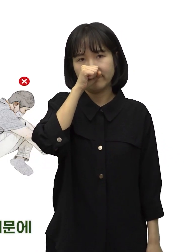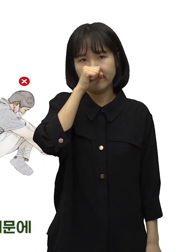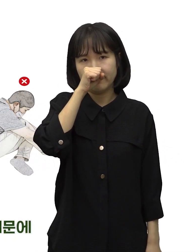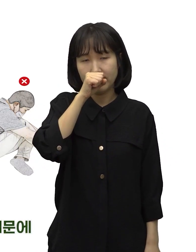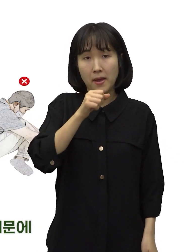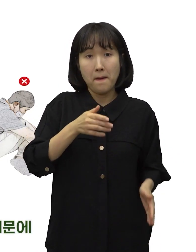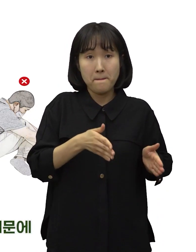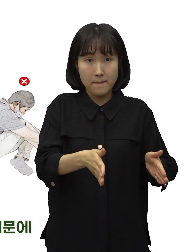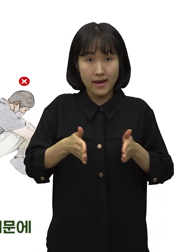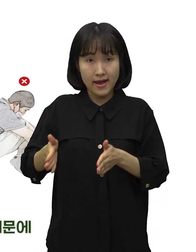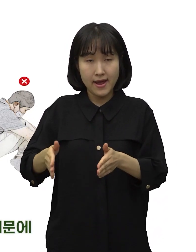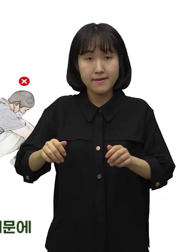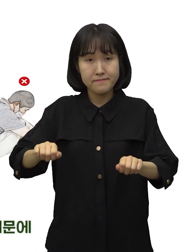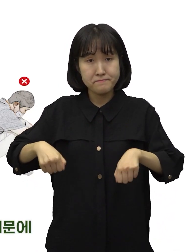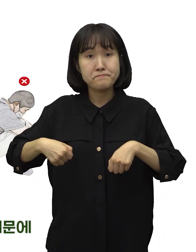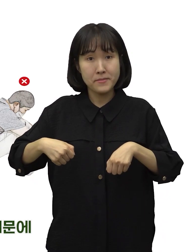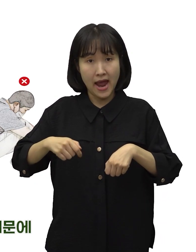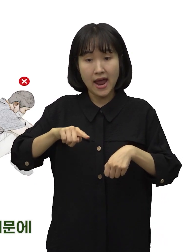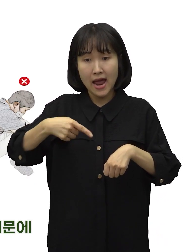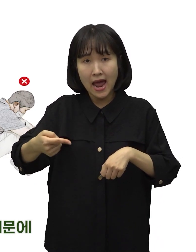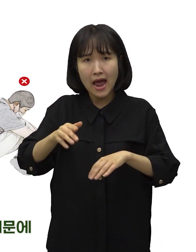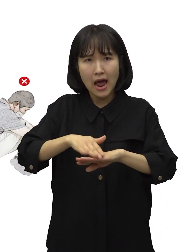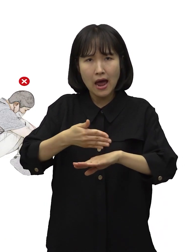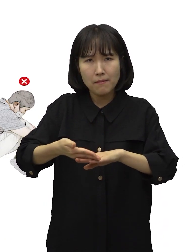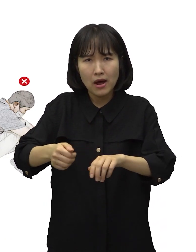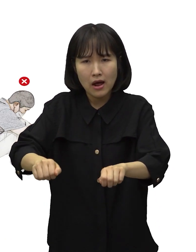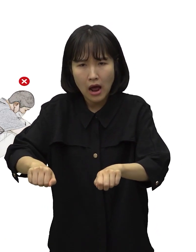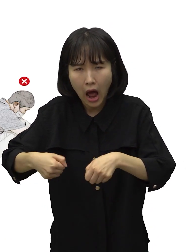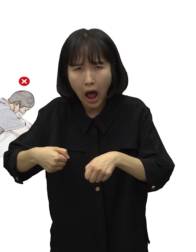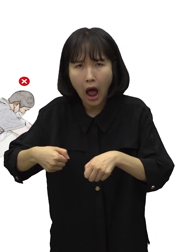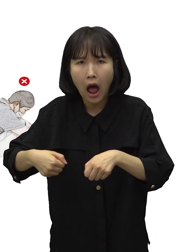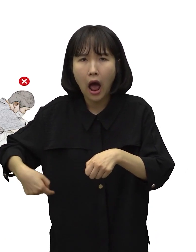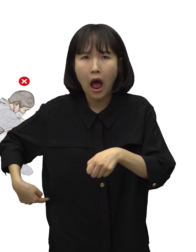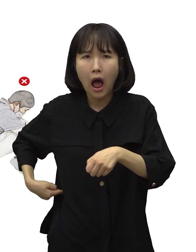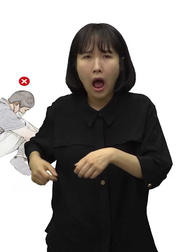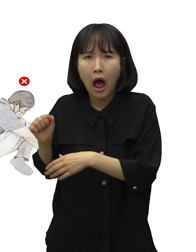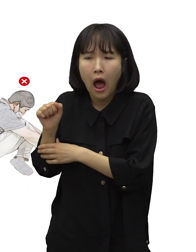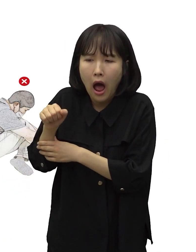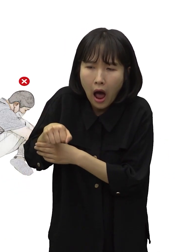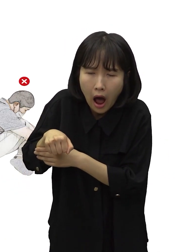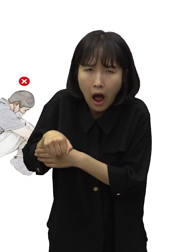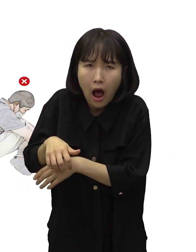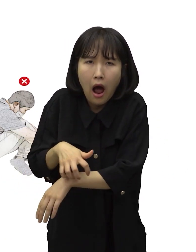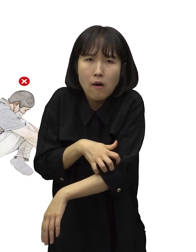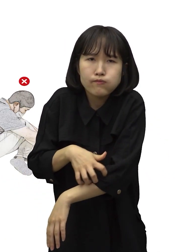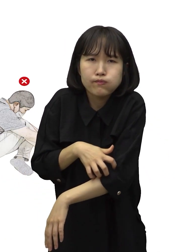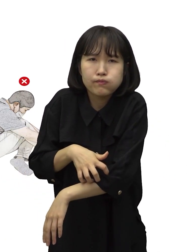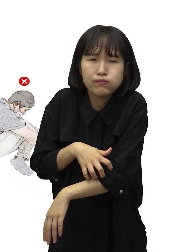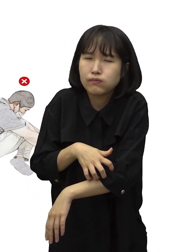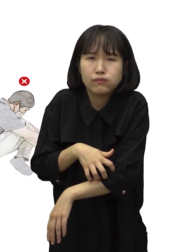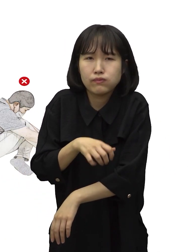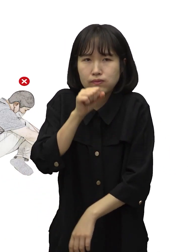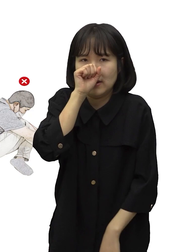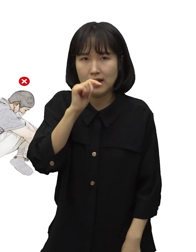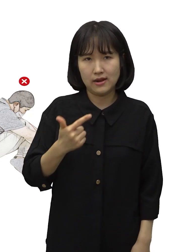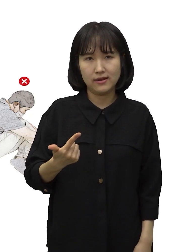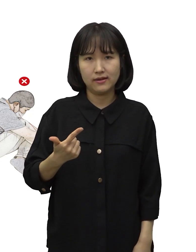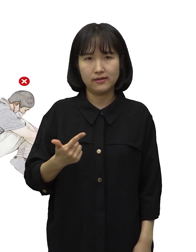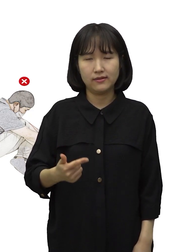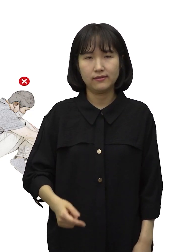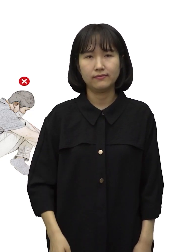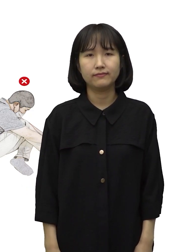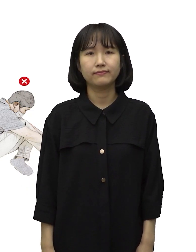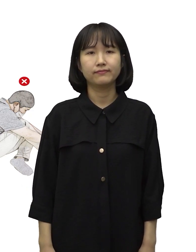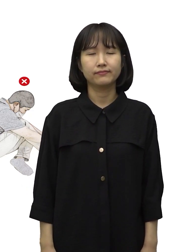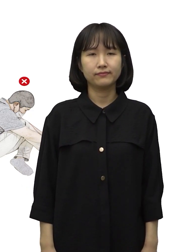입고 나서 양말을 신게 되면 바지 때문에 엉덩이 관절을 구부릴 수 없게 되고 이때 허리를 더